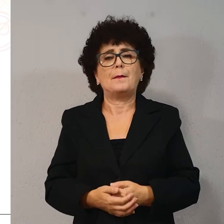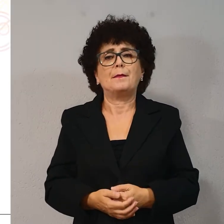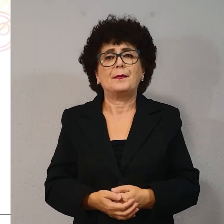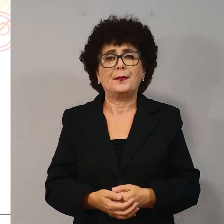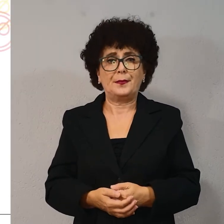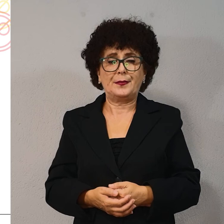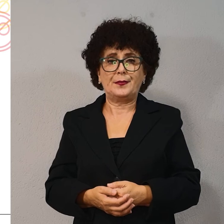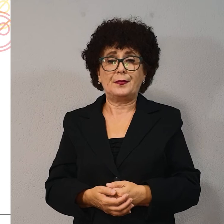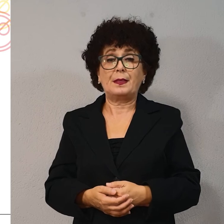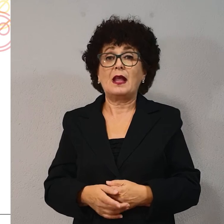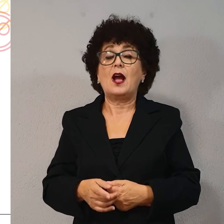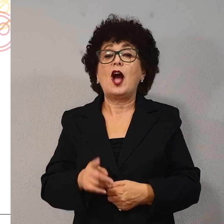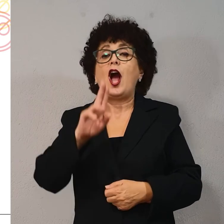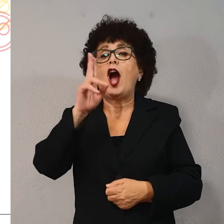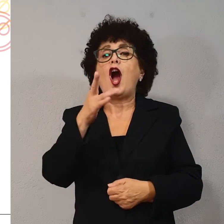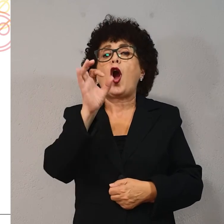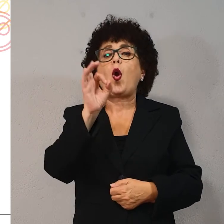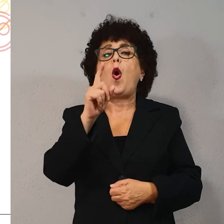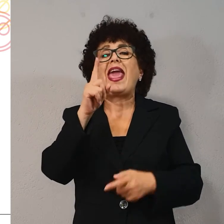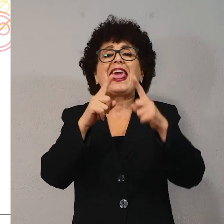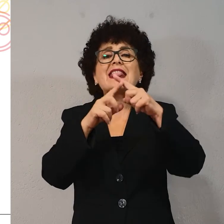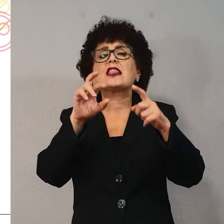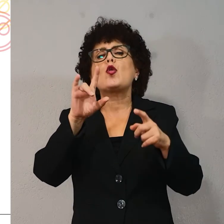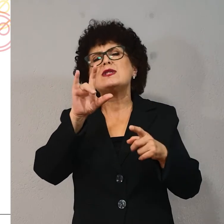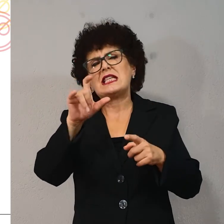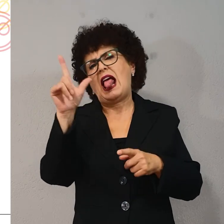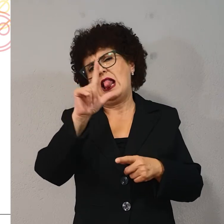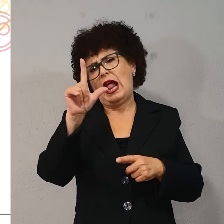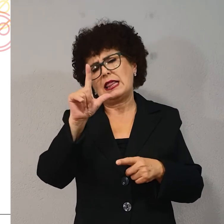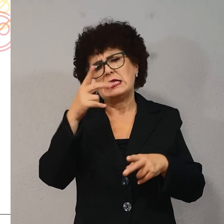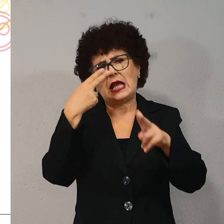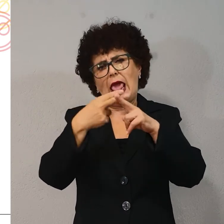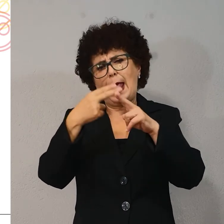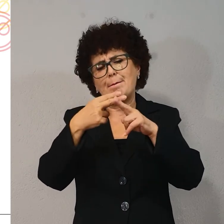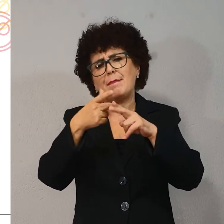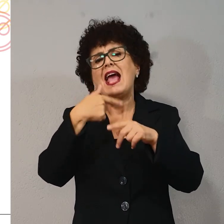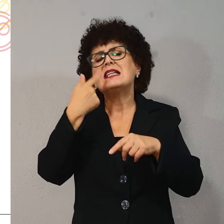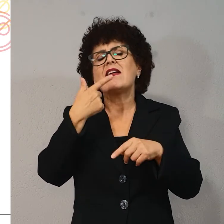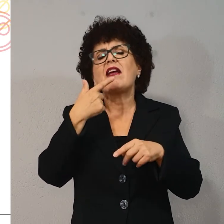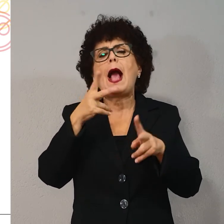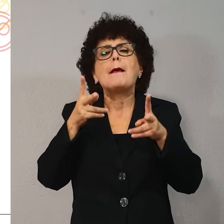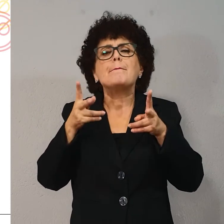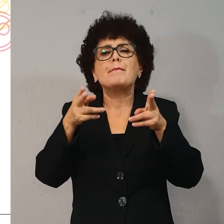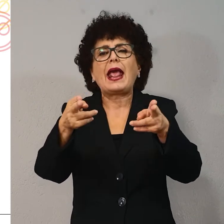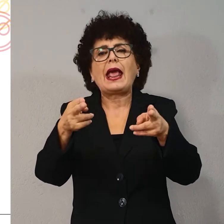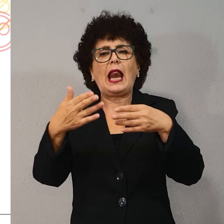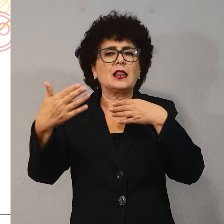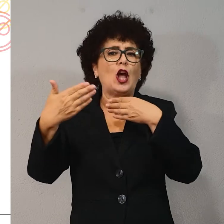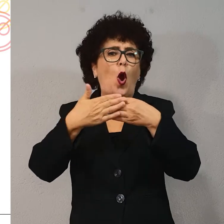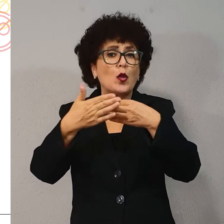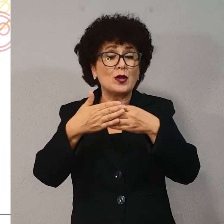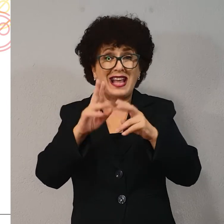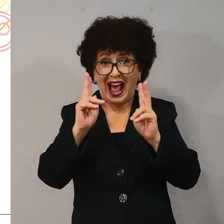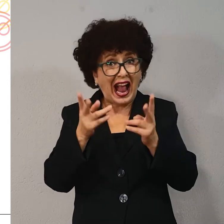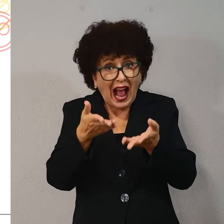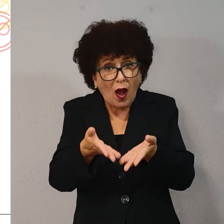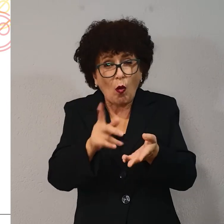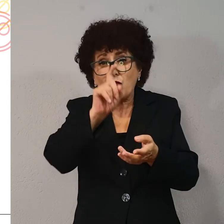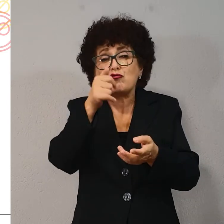методот. Коитус интерруптус, метод на прекинат однос. Како